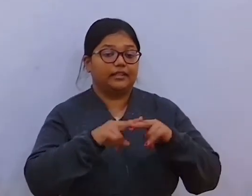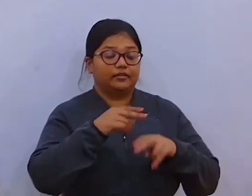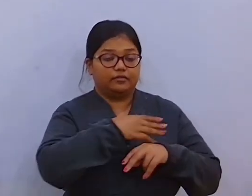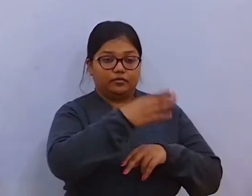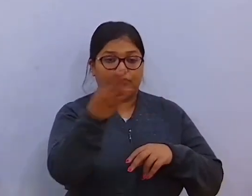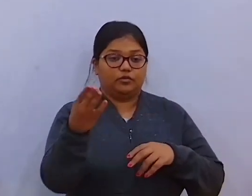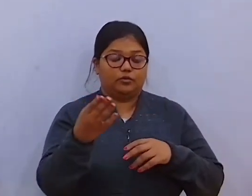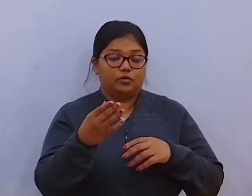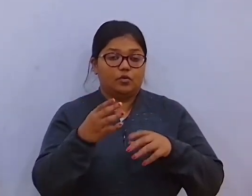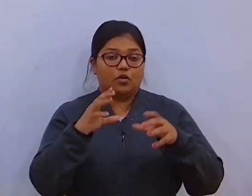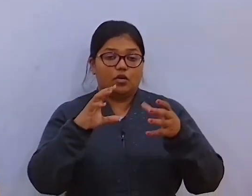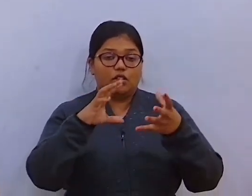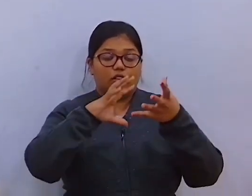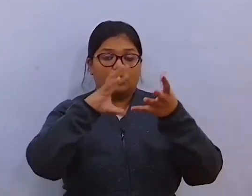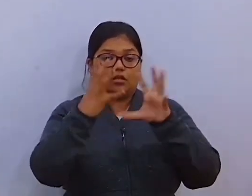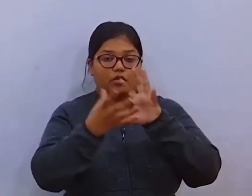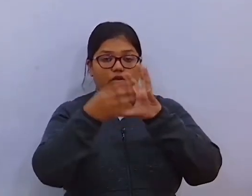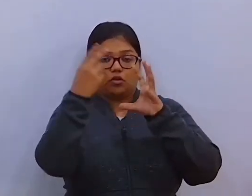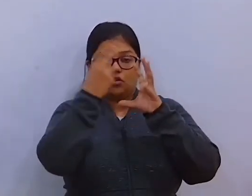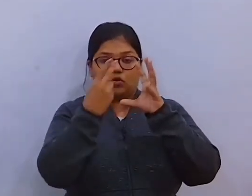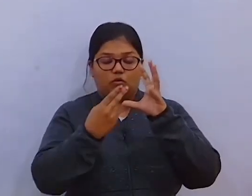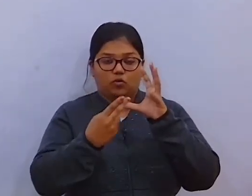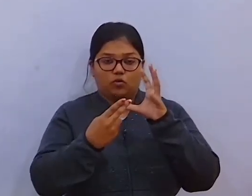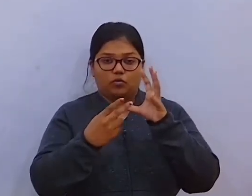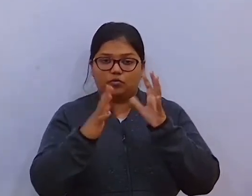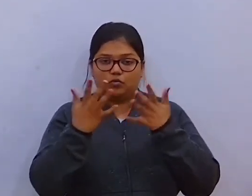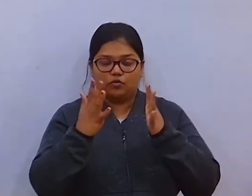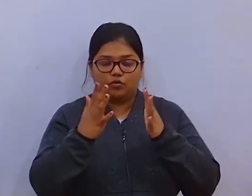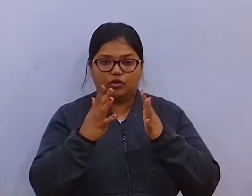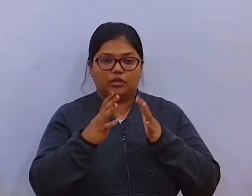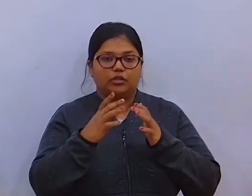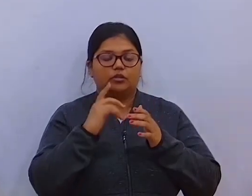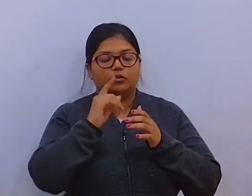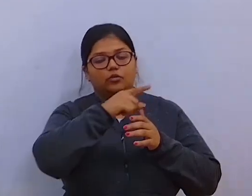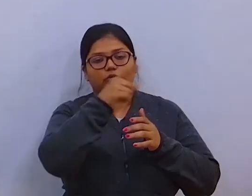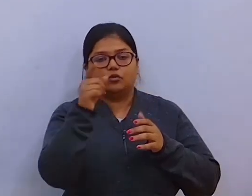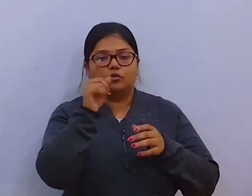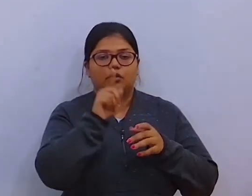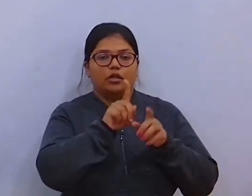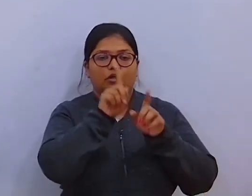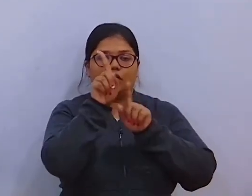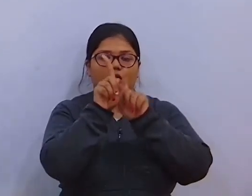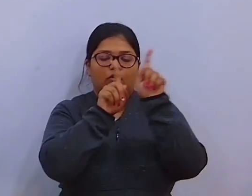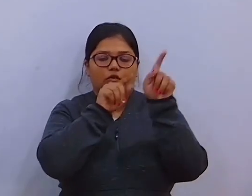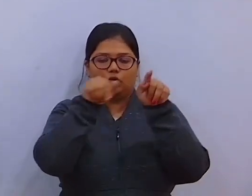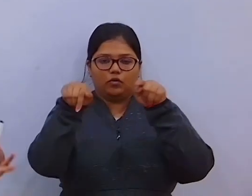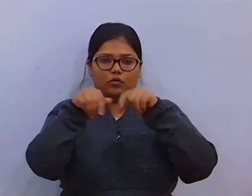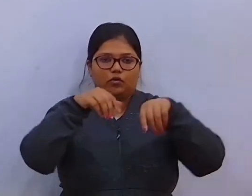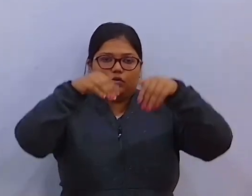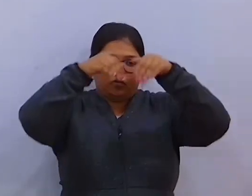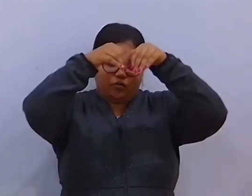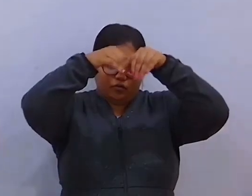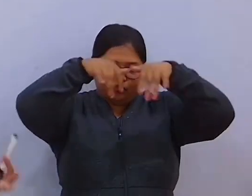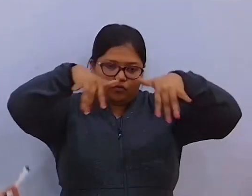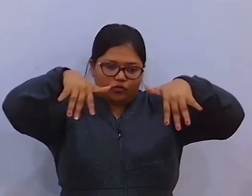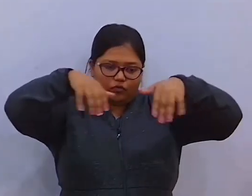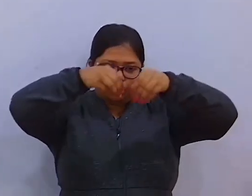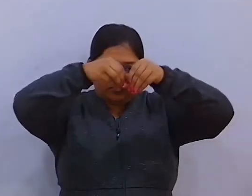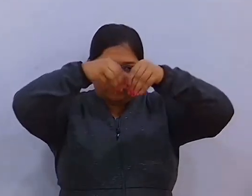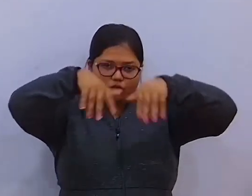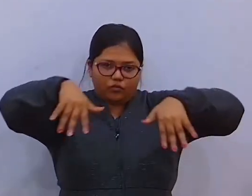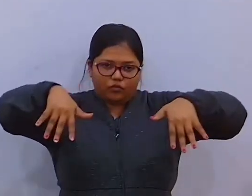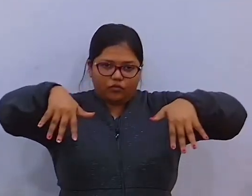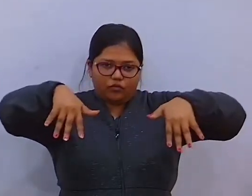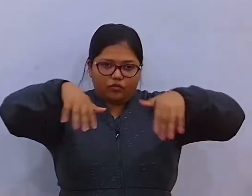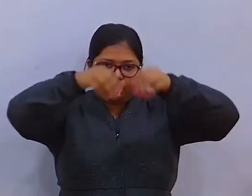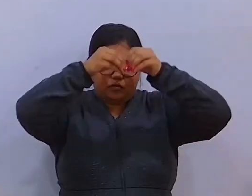सी जो है वो जगह है और उसको क्या नाम दिए। तो सबसे पहले जो है हम एक ग्लोब इमेजिन करते हैं, एक बॉल